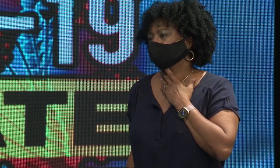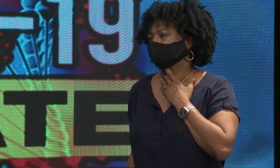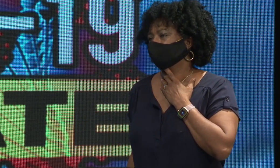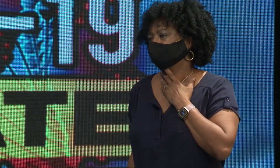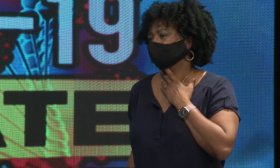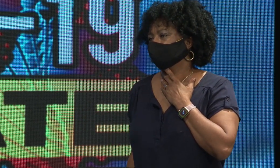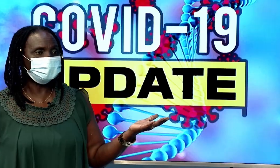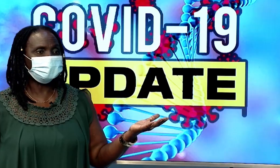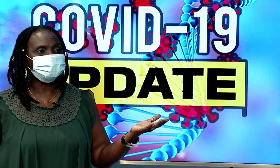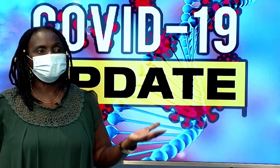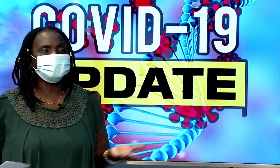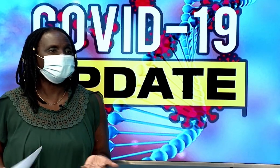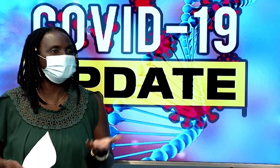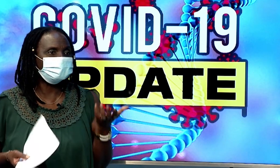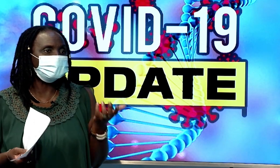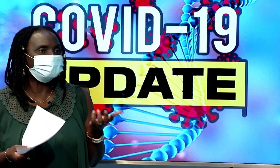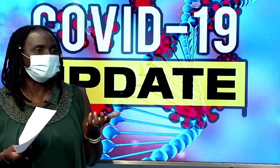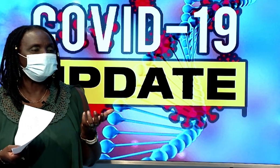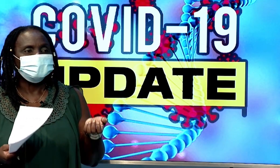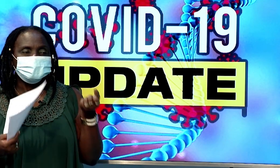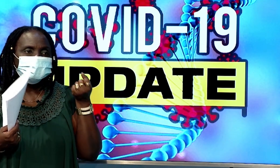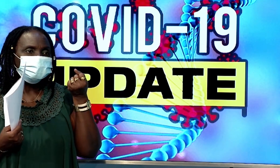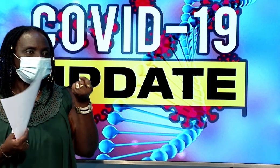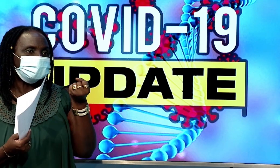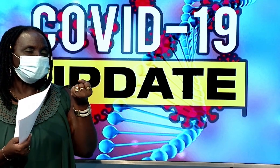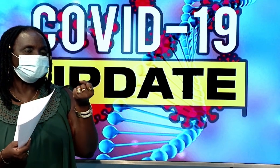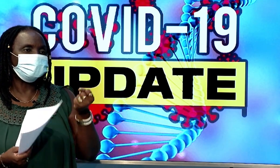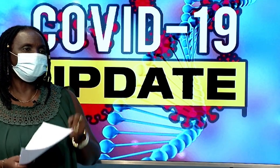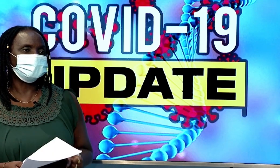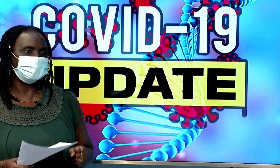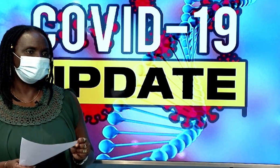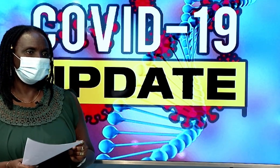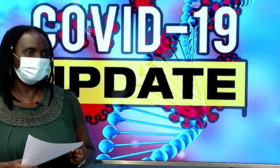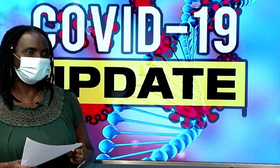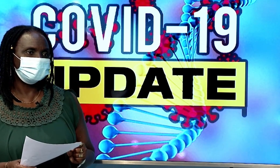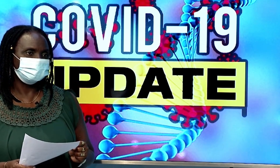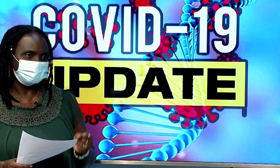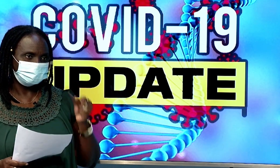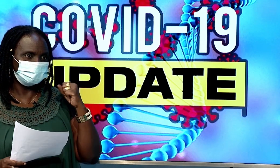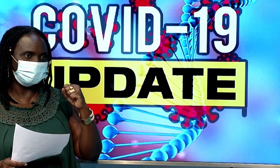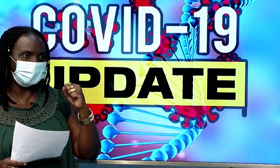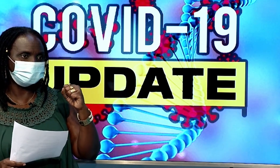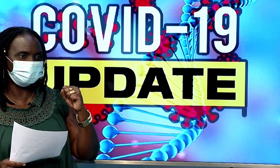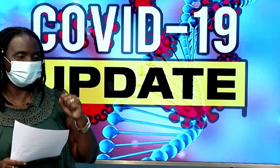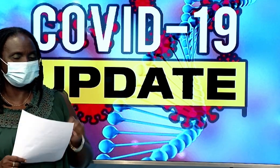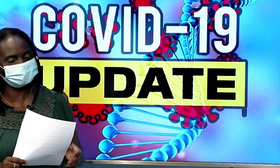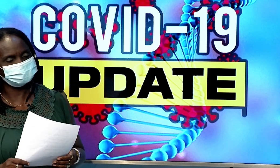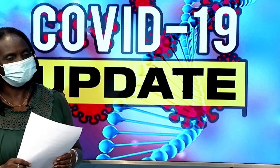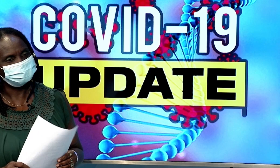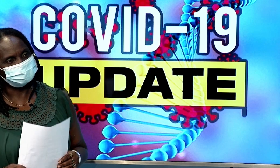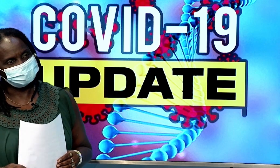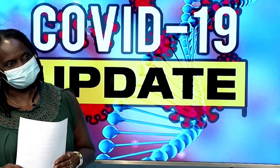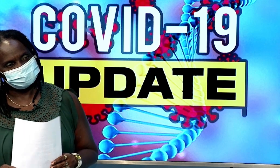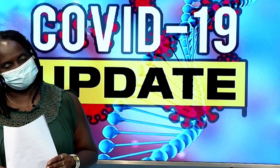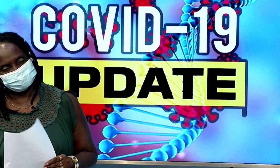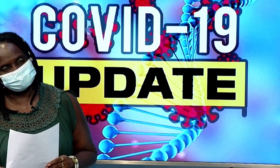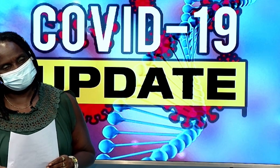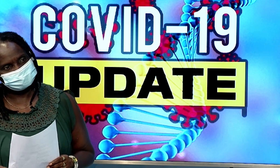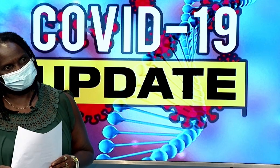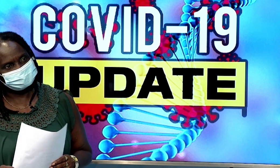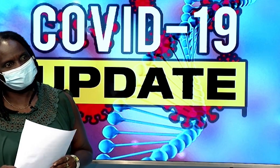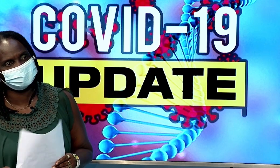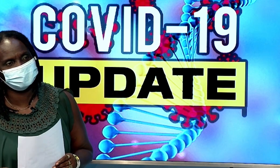Yes. Nou Henna, kijk in de camera. Praat even tot de samenleving. From heart to heart. Zo,